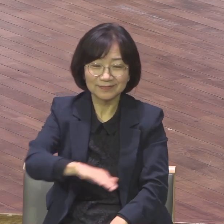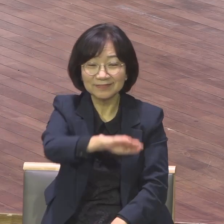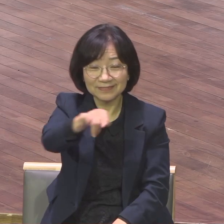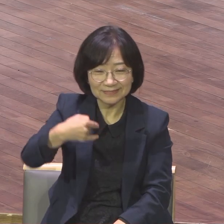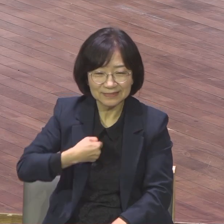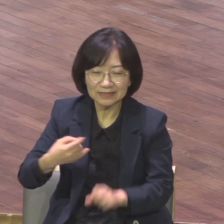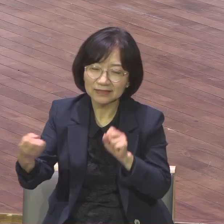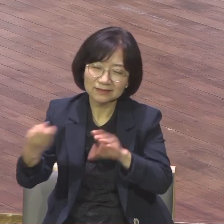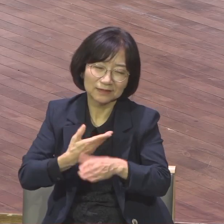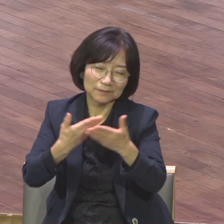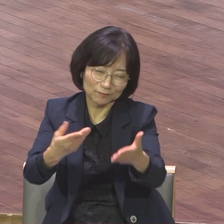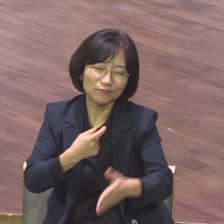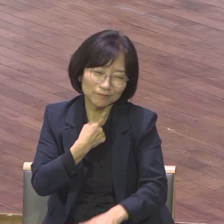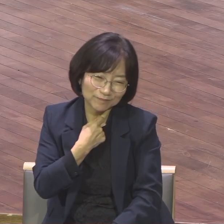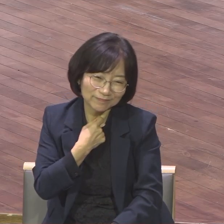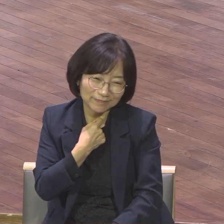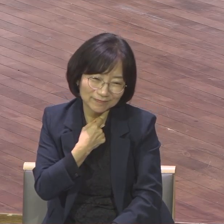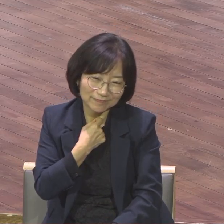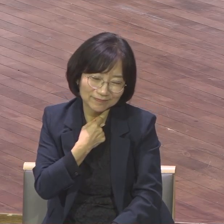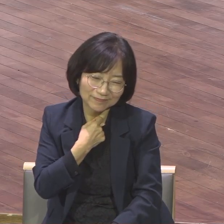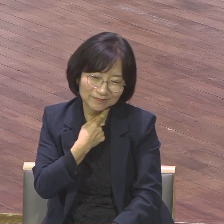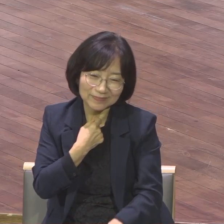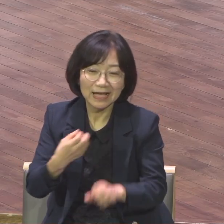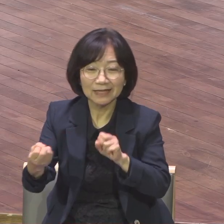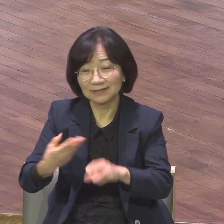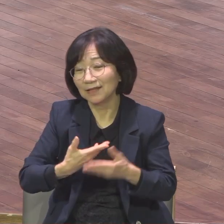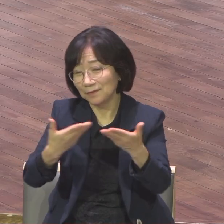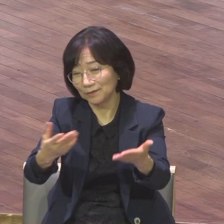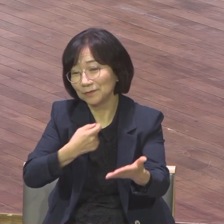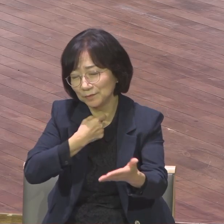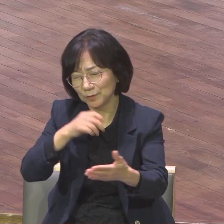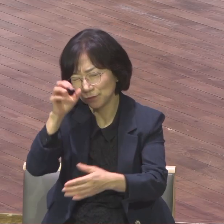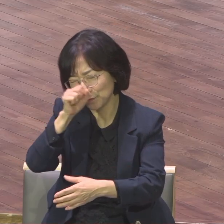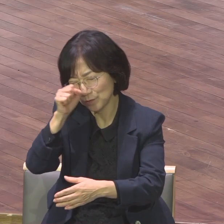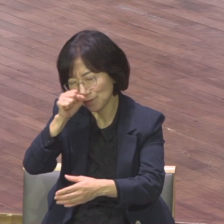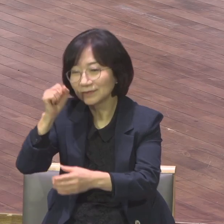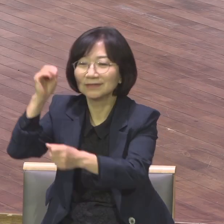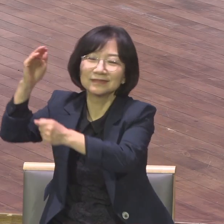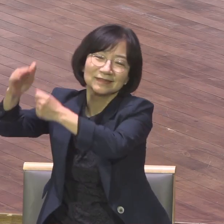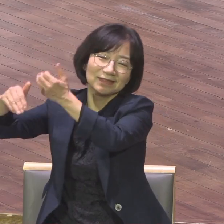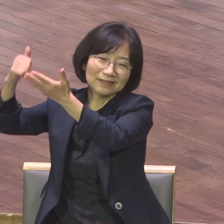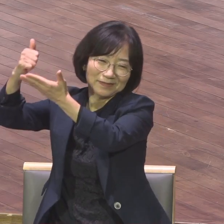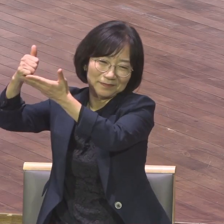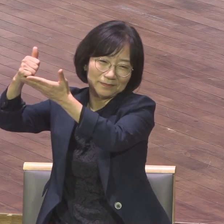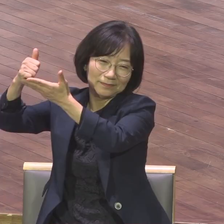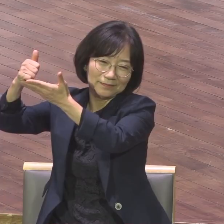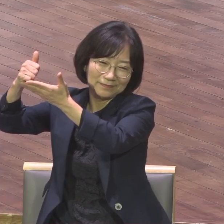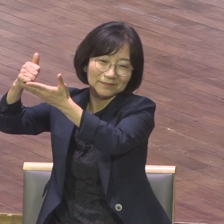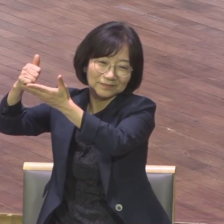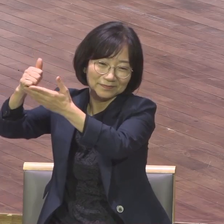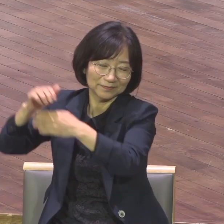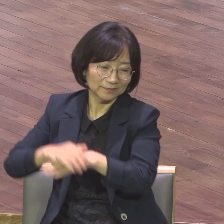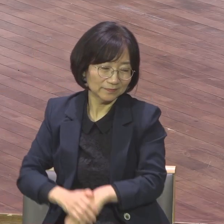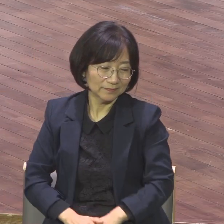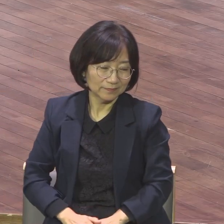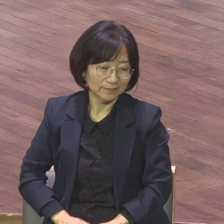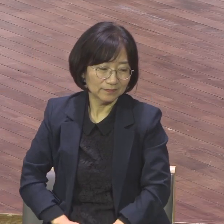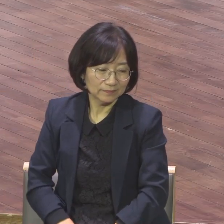분이에요. 응답해 주려고 하는 좋으신 하나님이라니까. 응답해 주려고. 내게